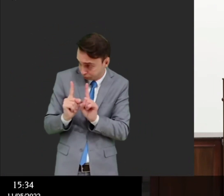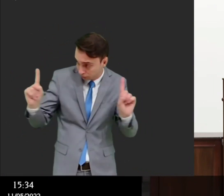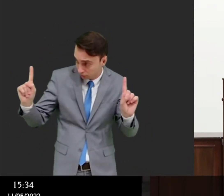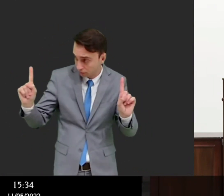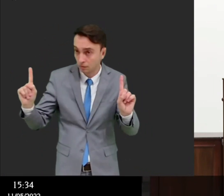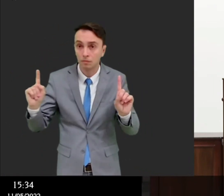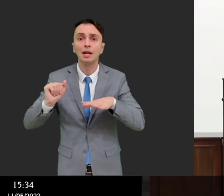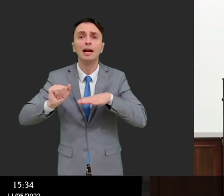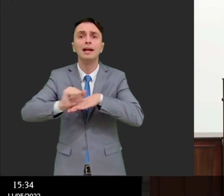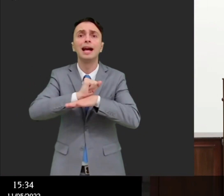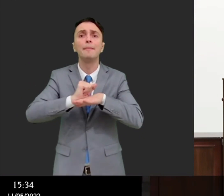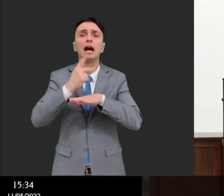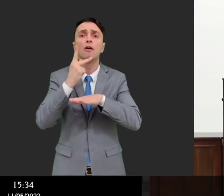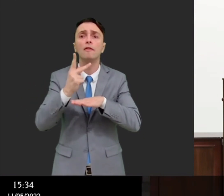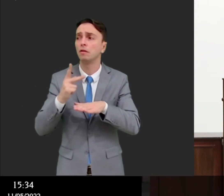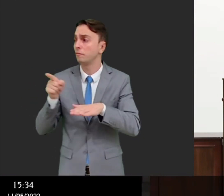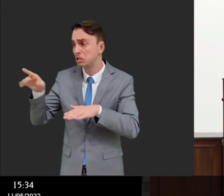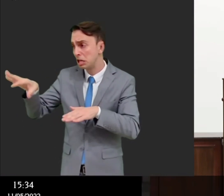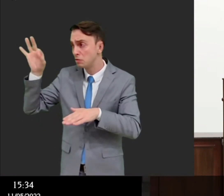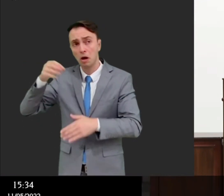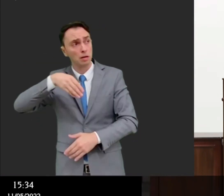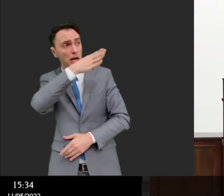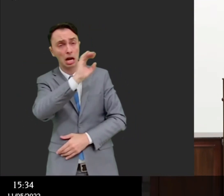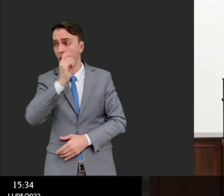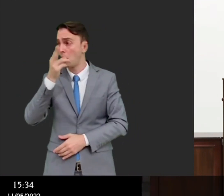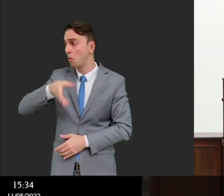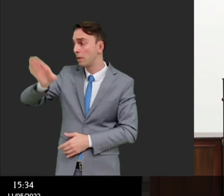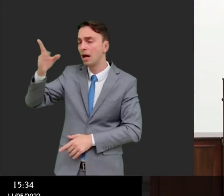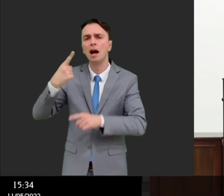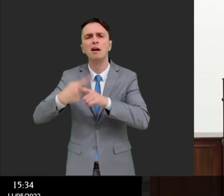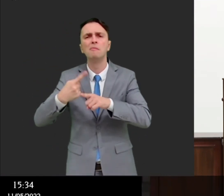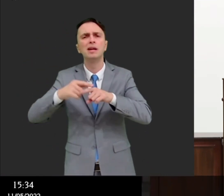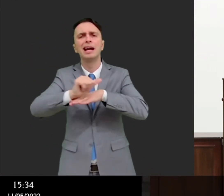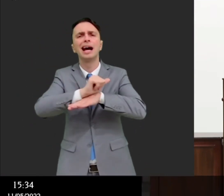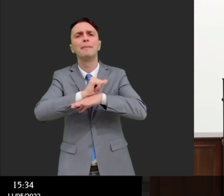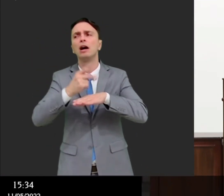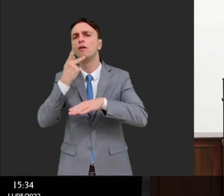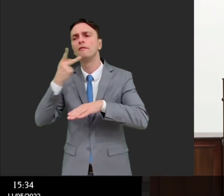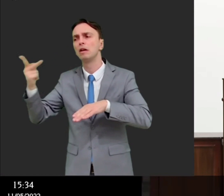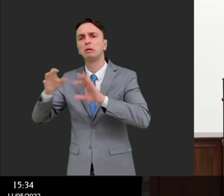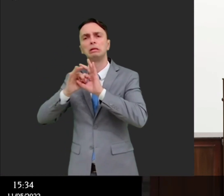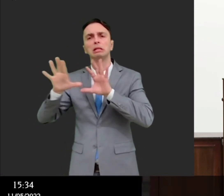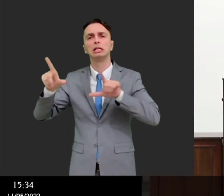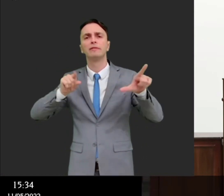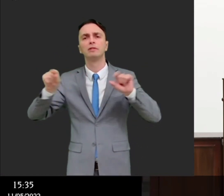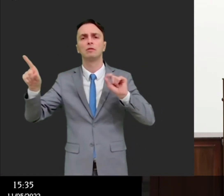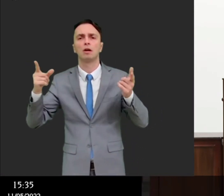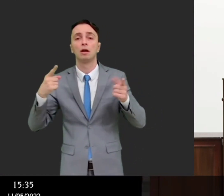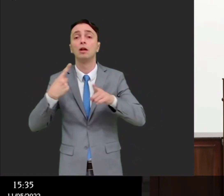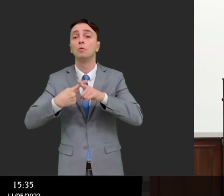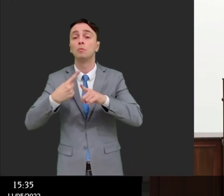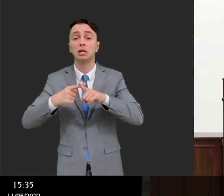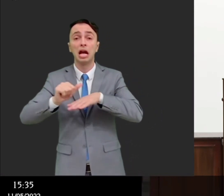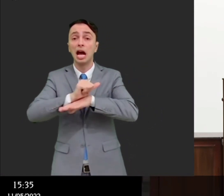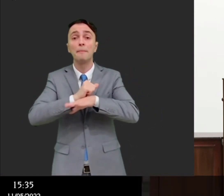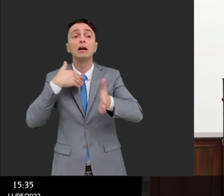aonde ele ficasse ou onde ele fosse, Deus estava com ele. É. O irmão pegou uma